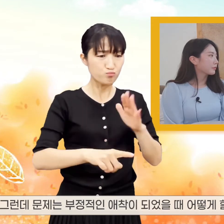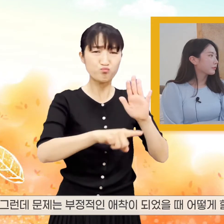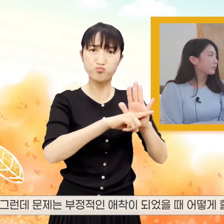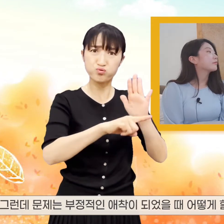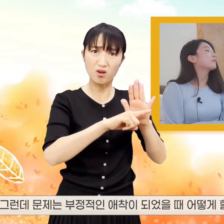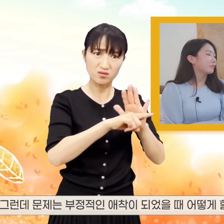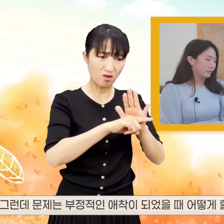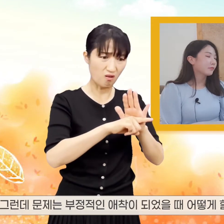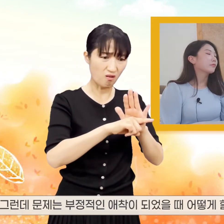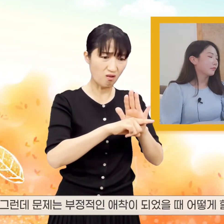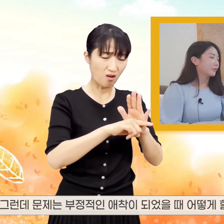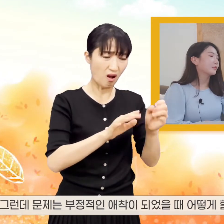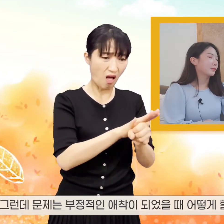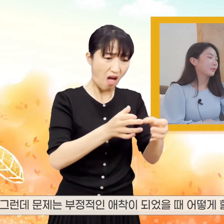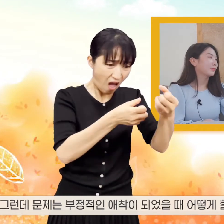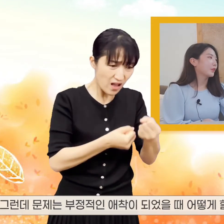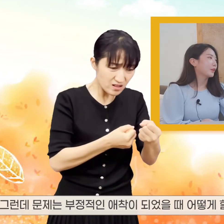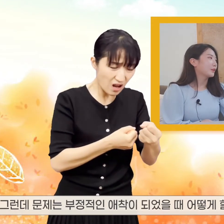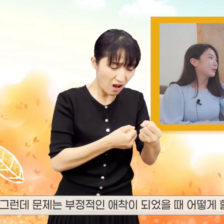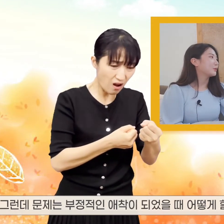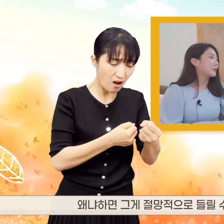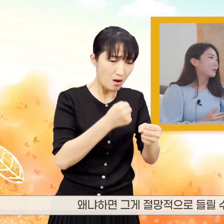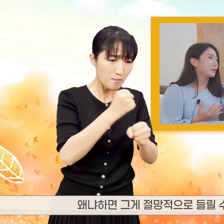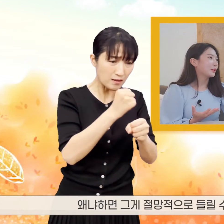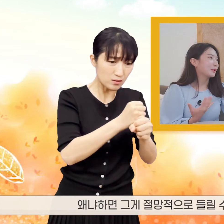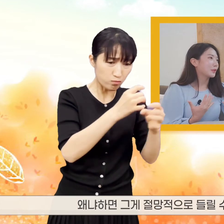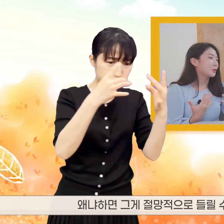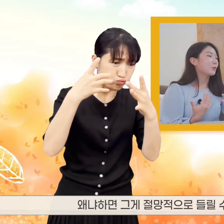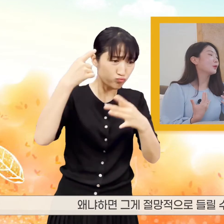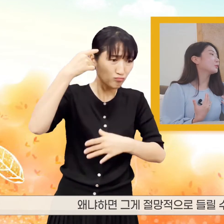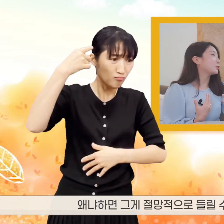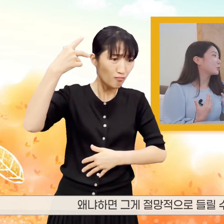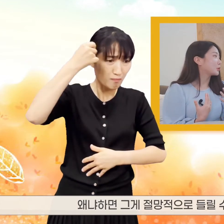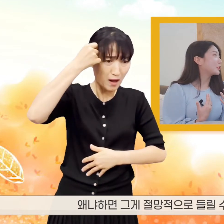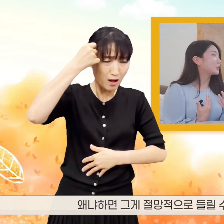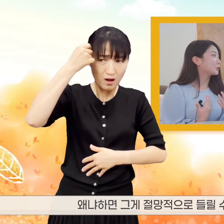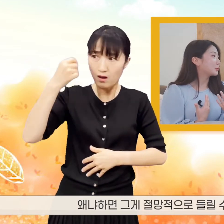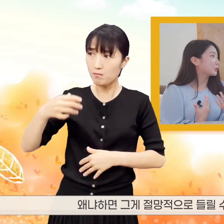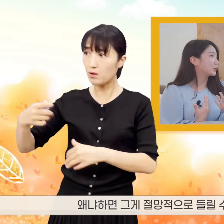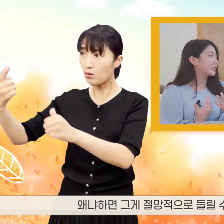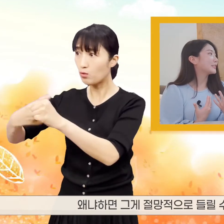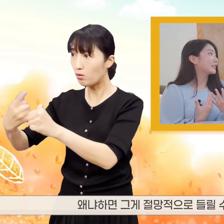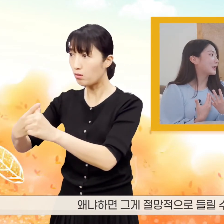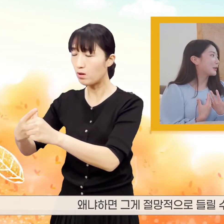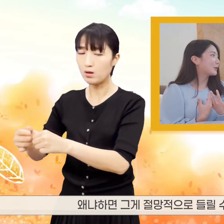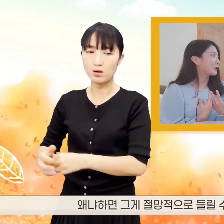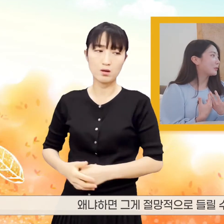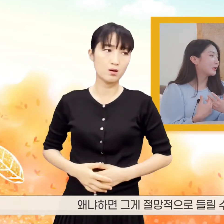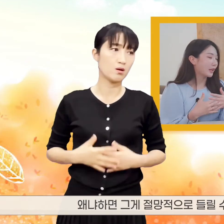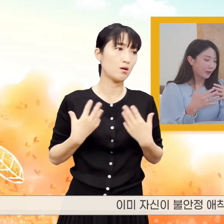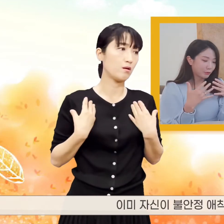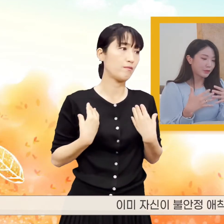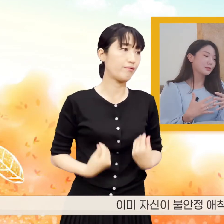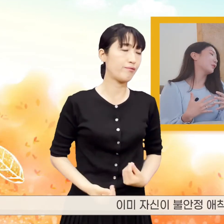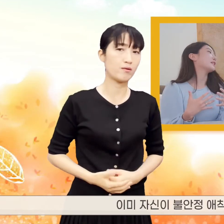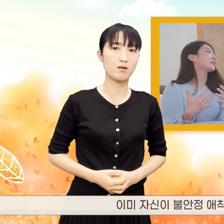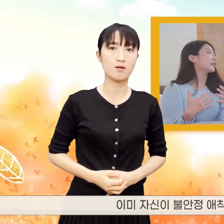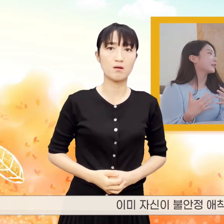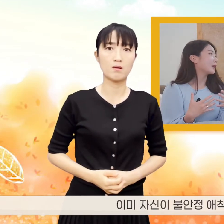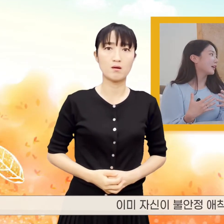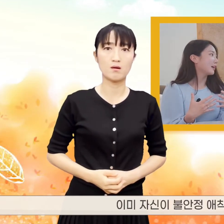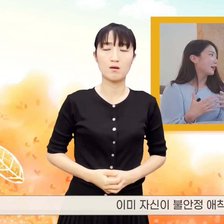되었을 때 어떻게 할 것인가라는 고민이 남는 거죠. 왜냐면 이게 되게 절망적으로 들릴 수도 그럼요. 있잖아요. 이미 내가